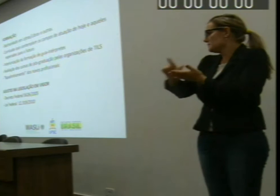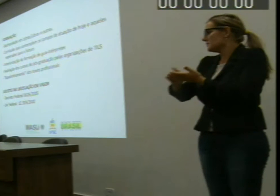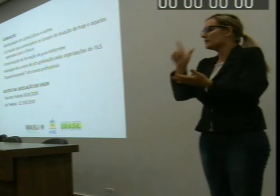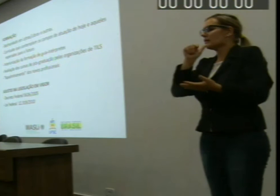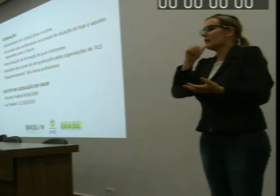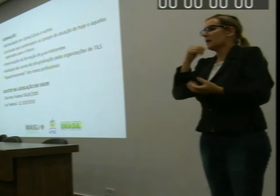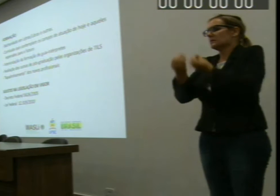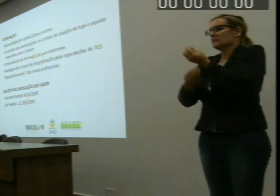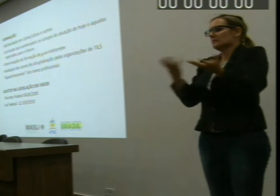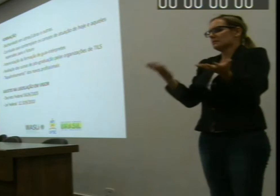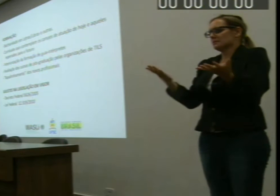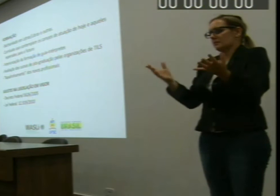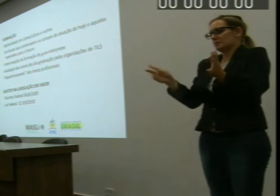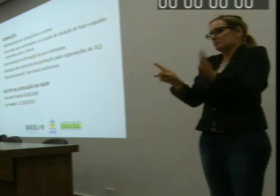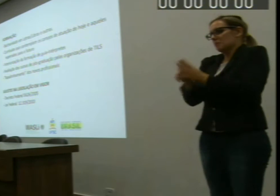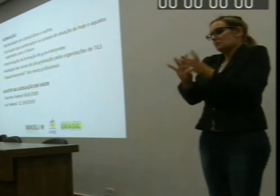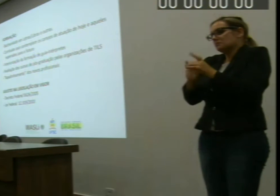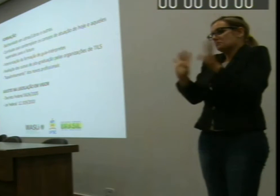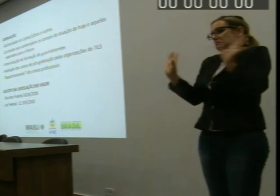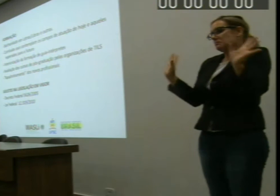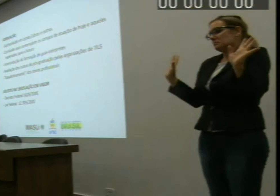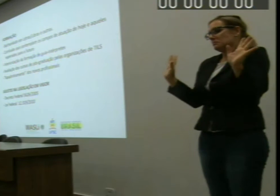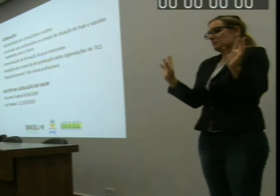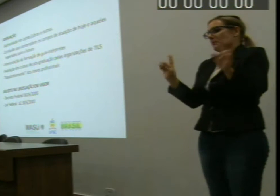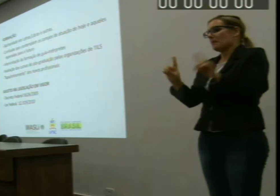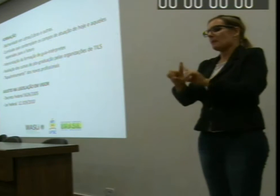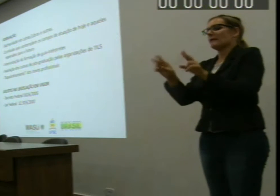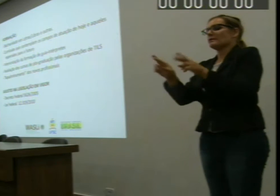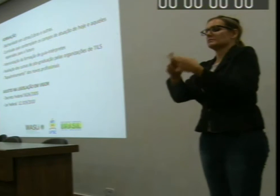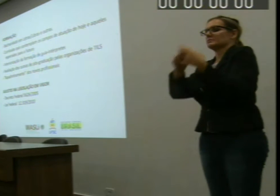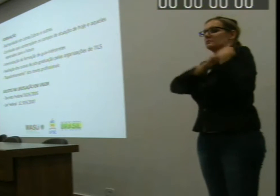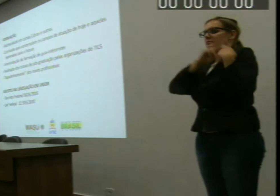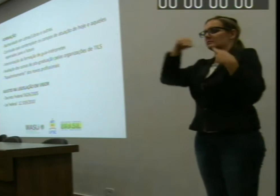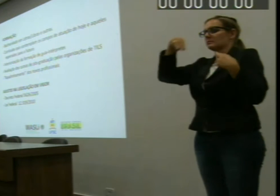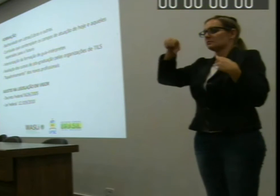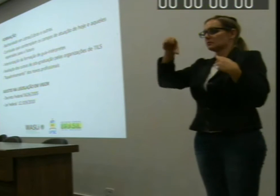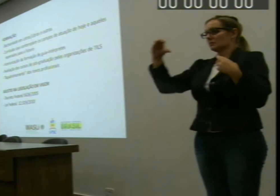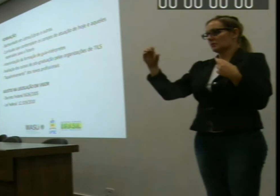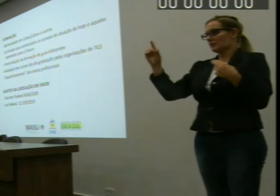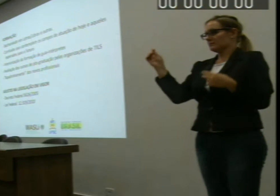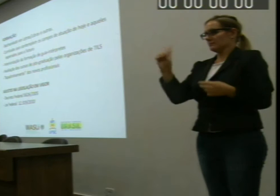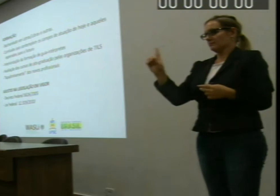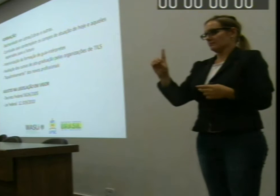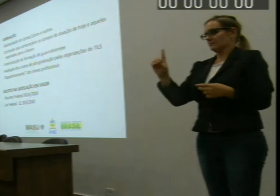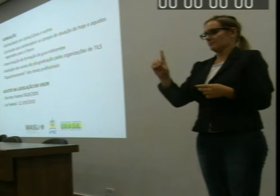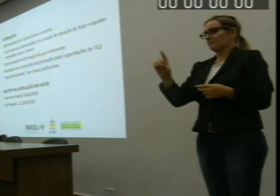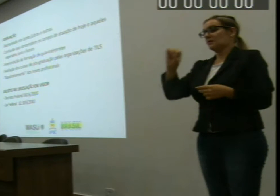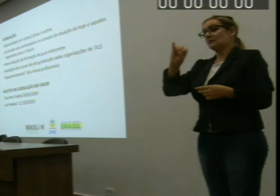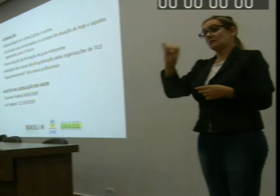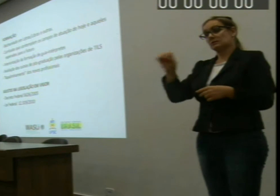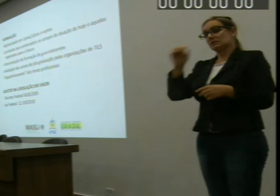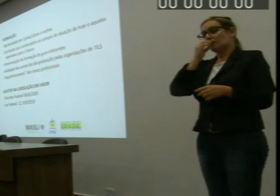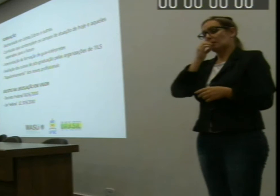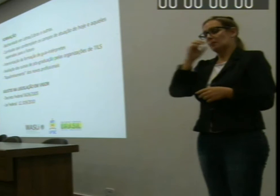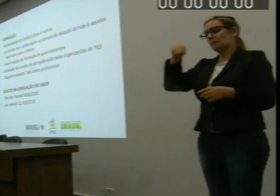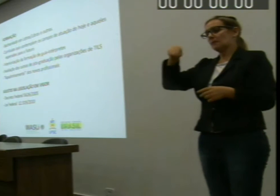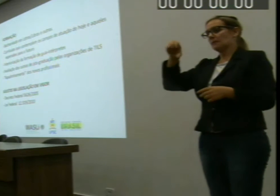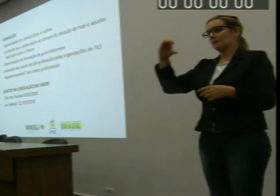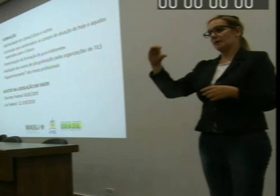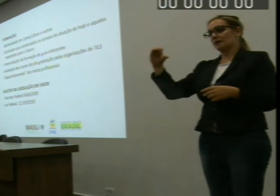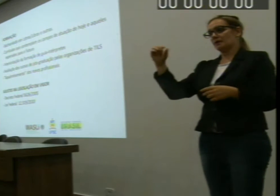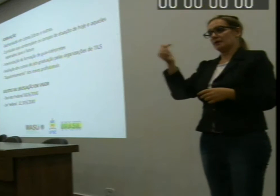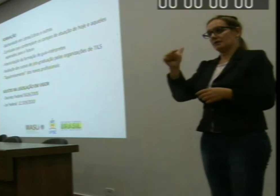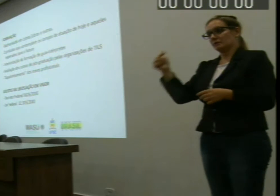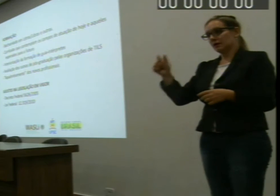tratar a água pode é livre O MEC não regula se o MEC não regula ou seja se o estado não regula É necessário uma